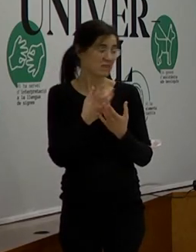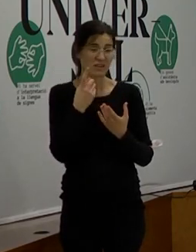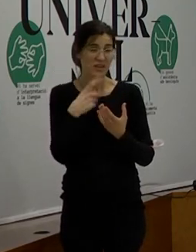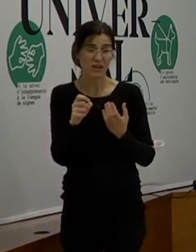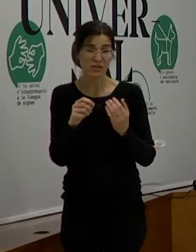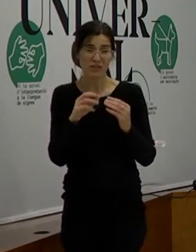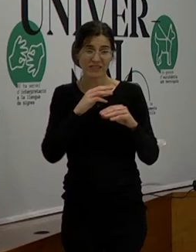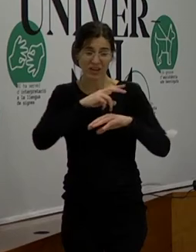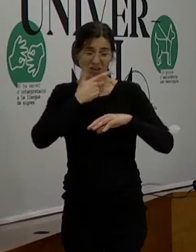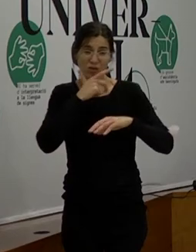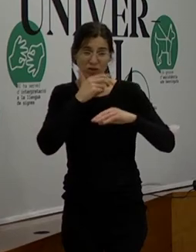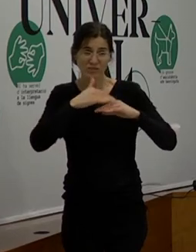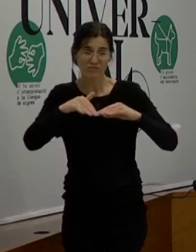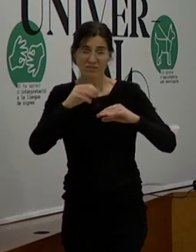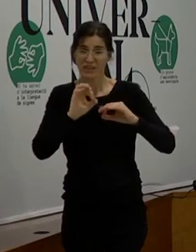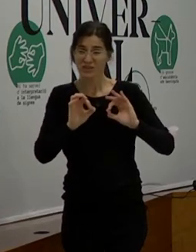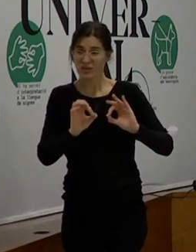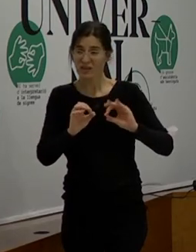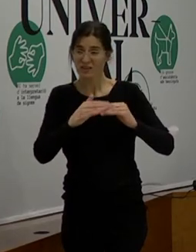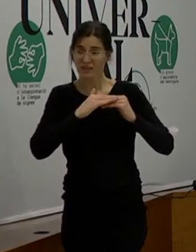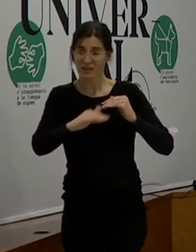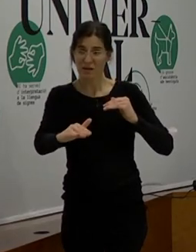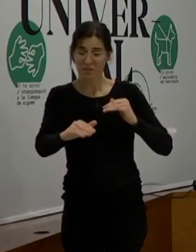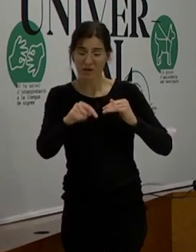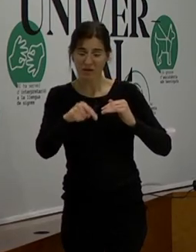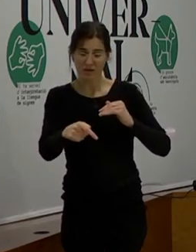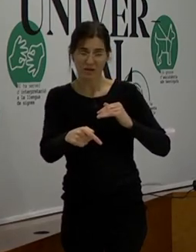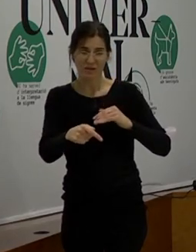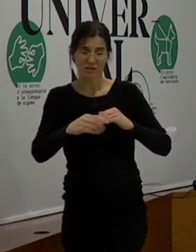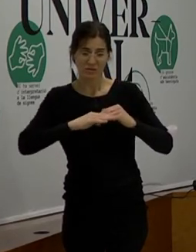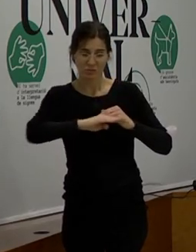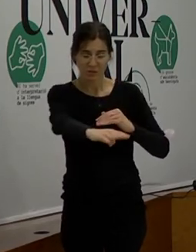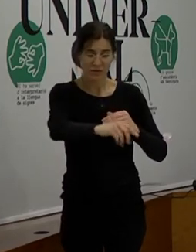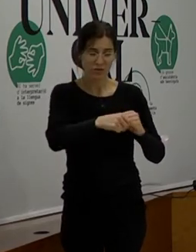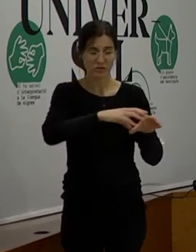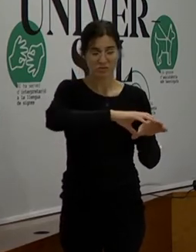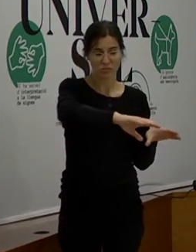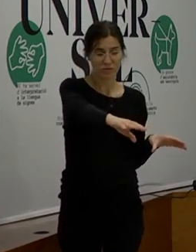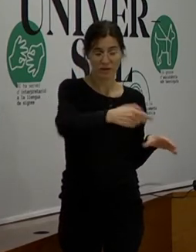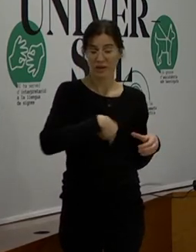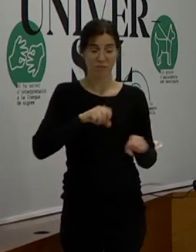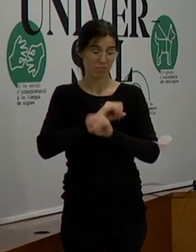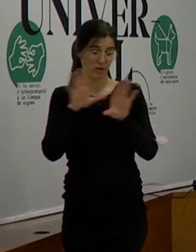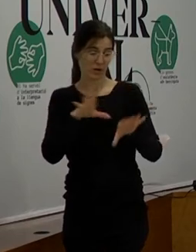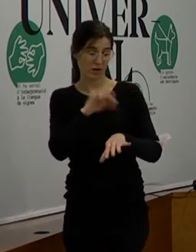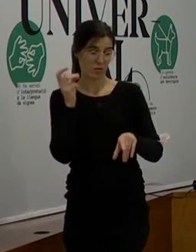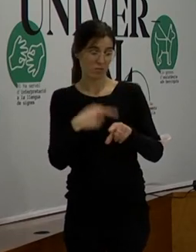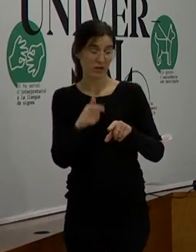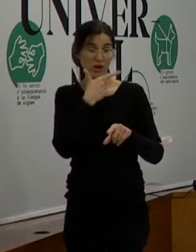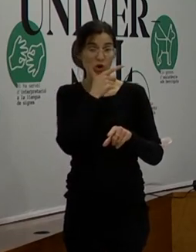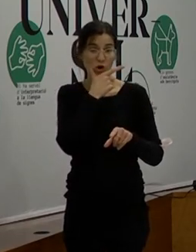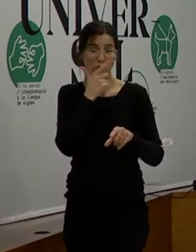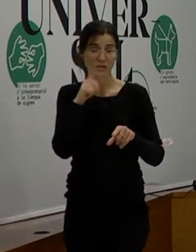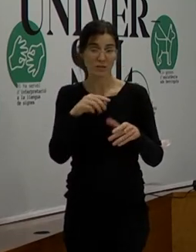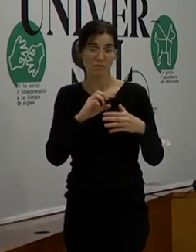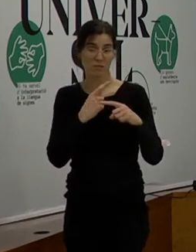ni històries. Això és la rampa, i això és el paviment, i això és la vorera, i això queda clar. Perquè té un color i una